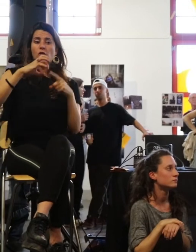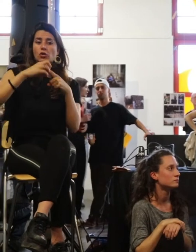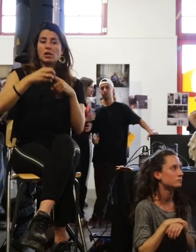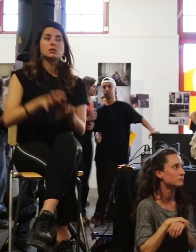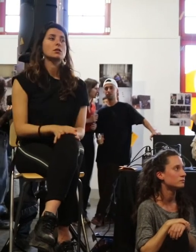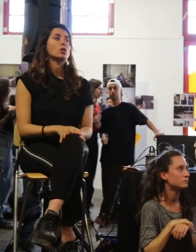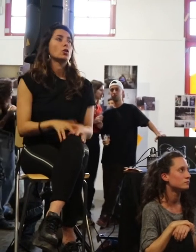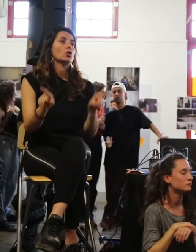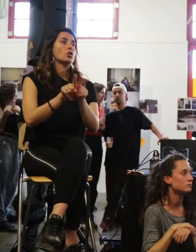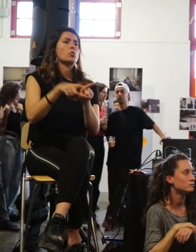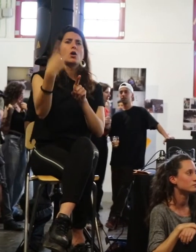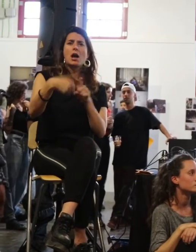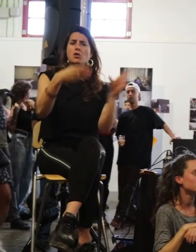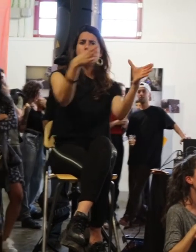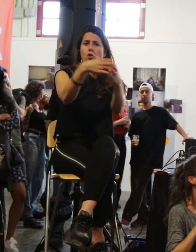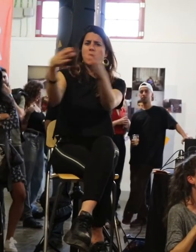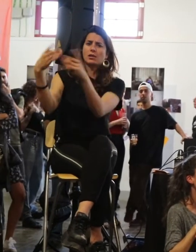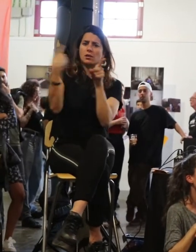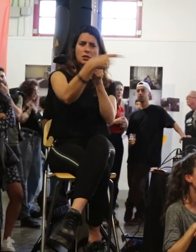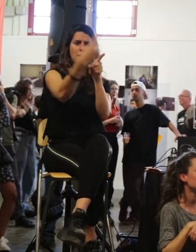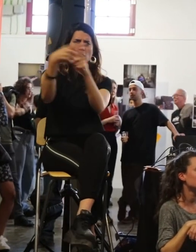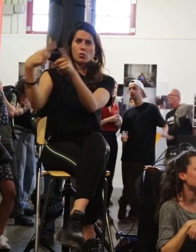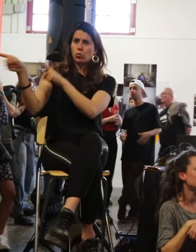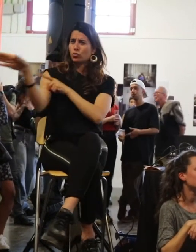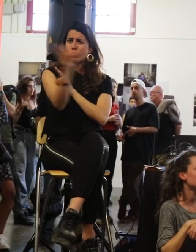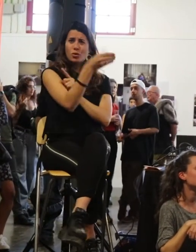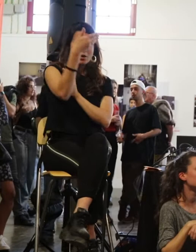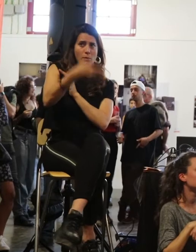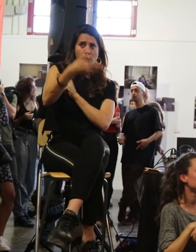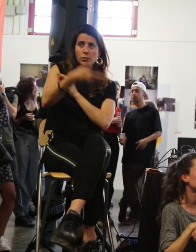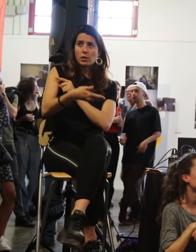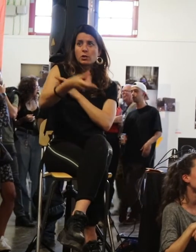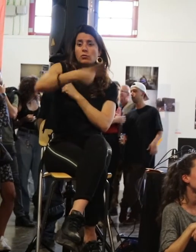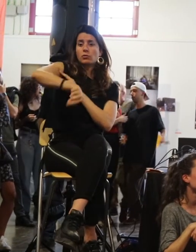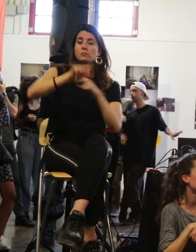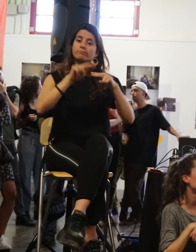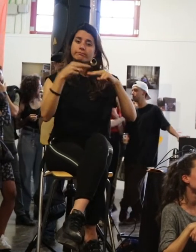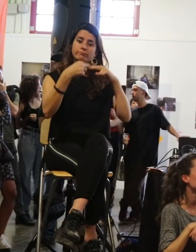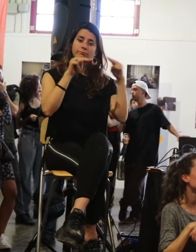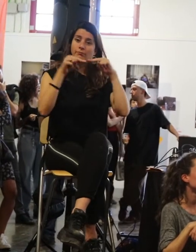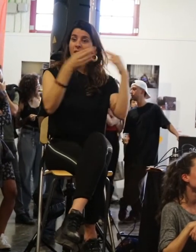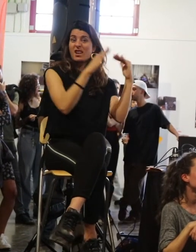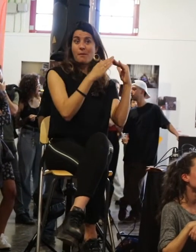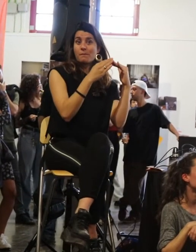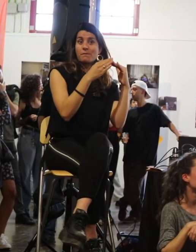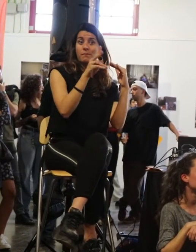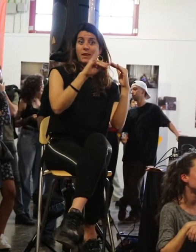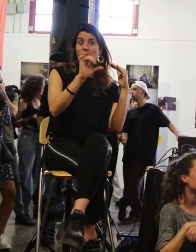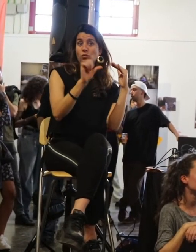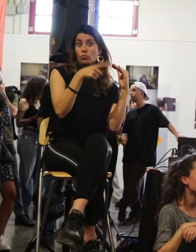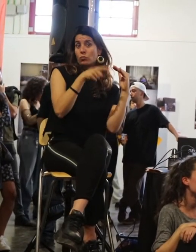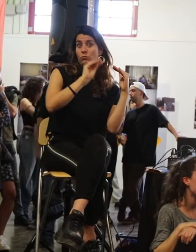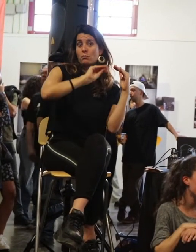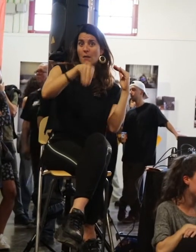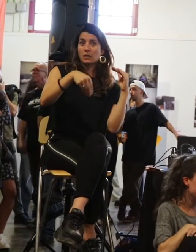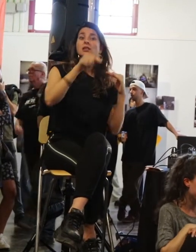colectivos que son pieza muy importante en el barrio, pues Can Vies también lo es, y ahora mismo Can Vies es un espacio que